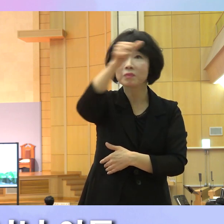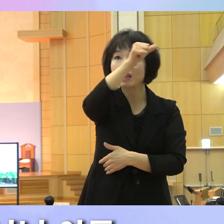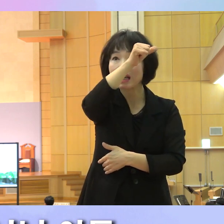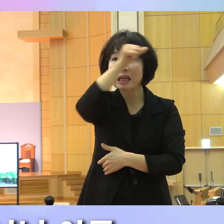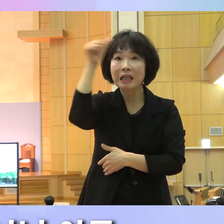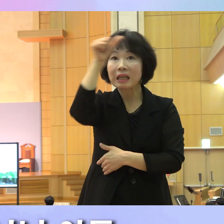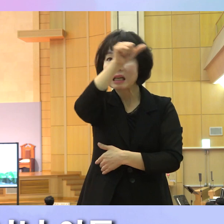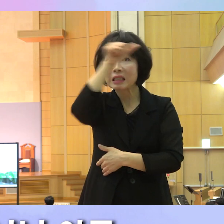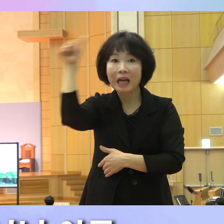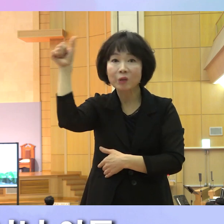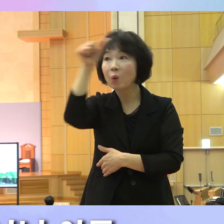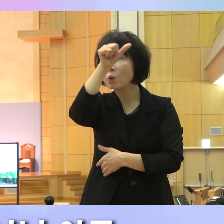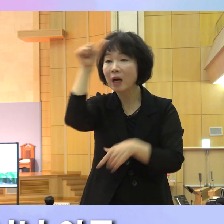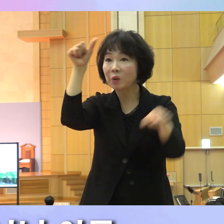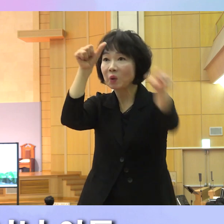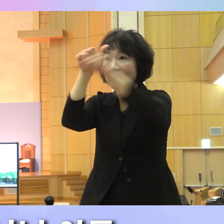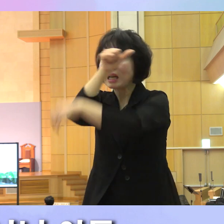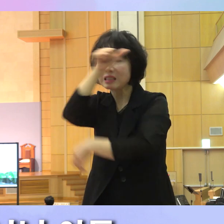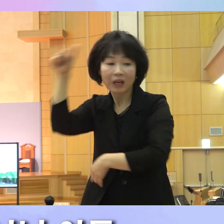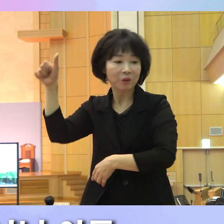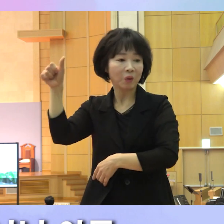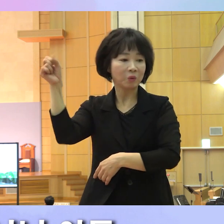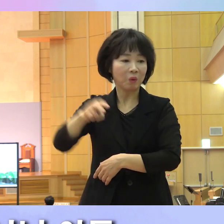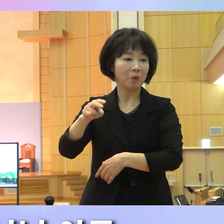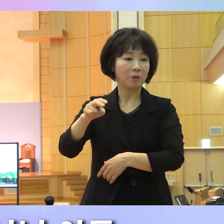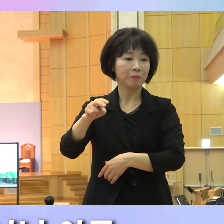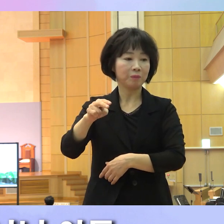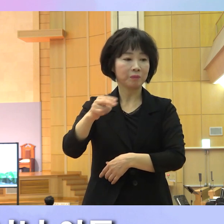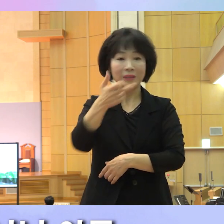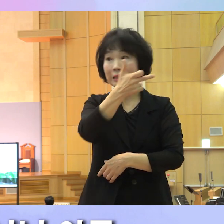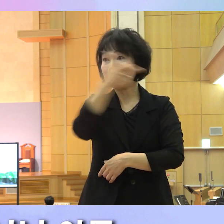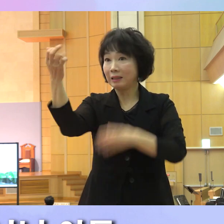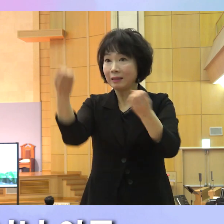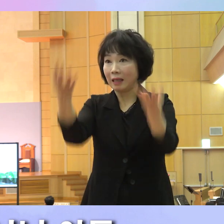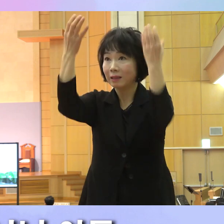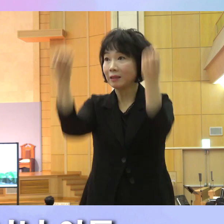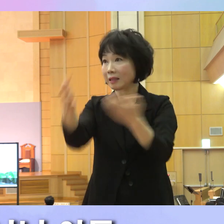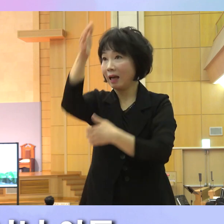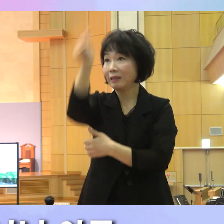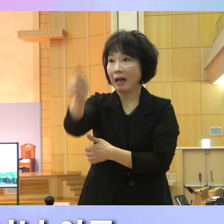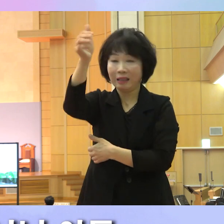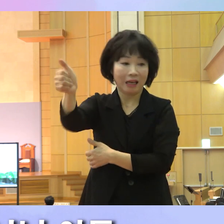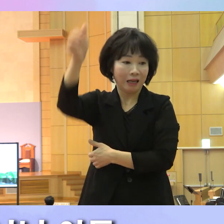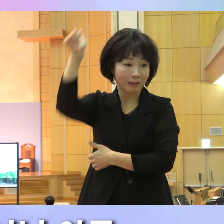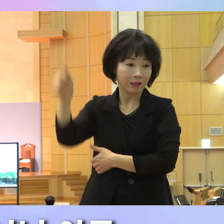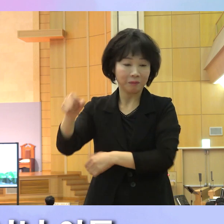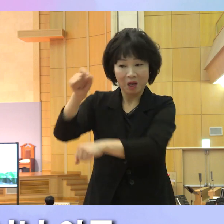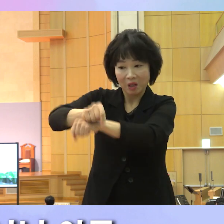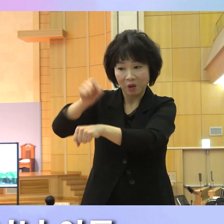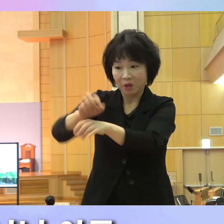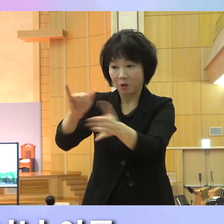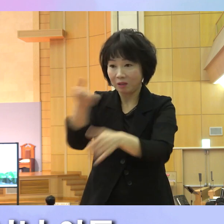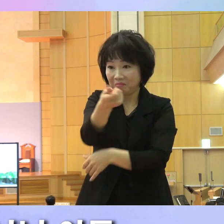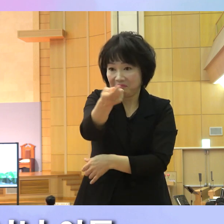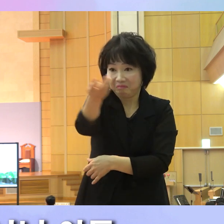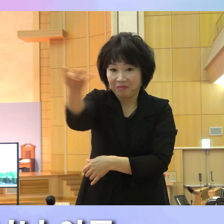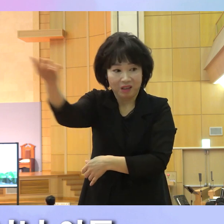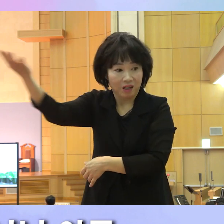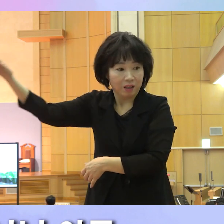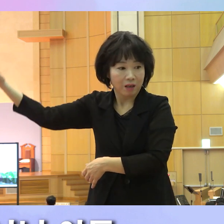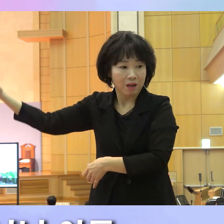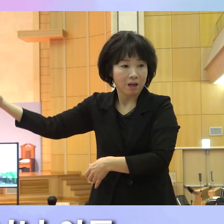장로들과, 그 당시에 바리새파들 얘기합니다. 장로들과 대제사장들과